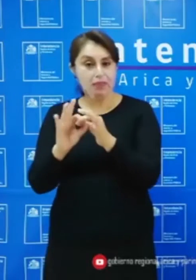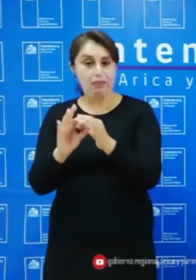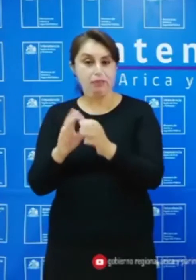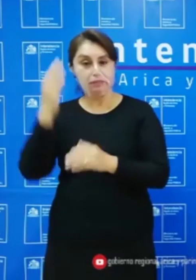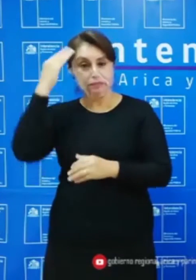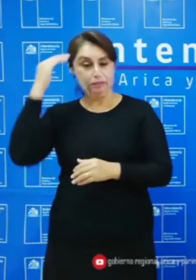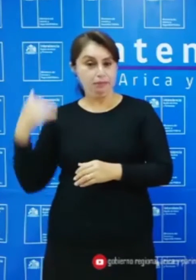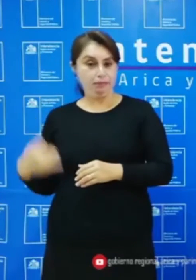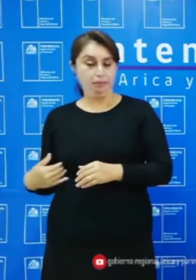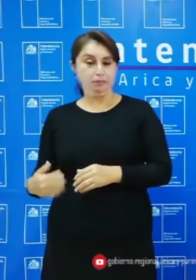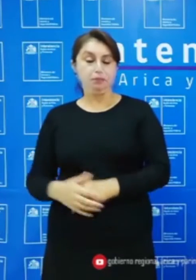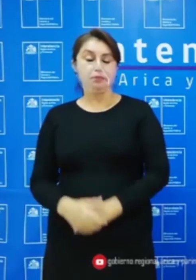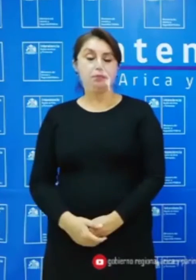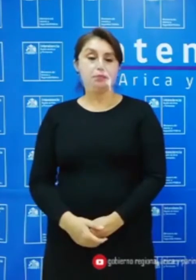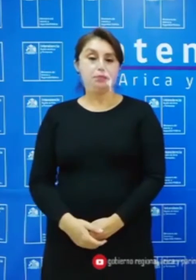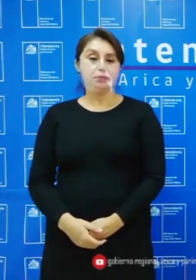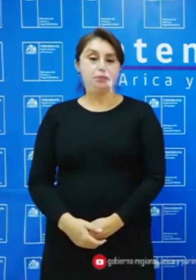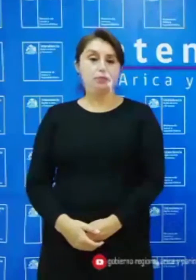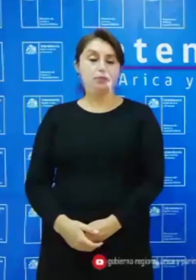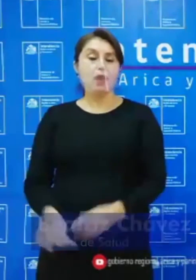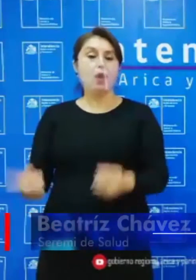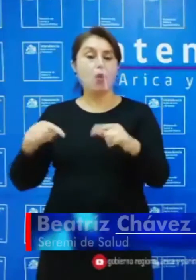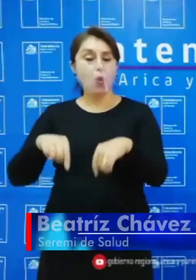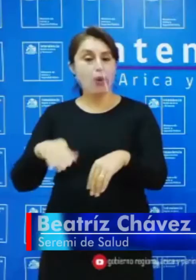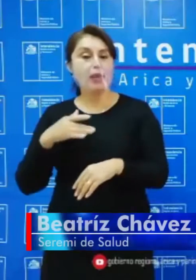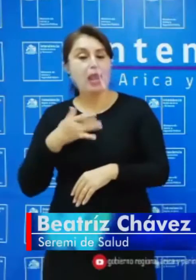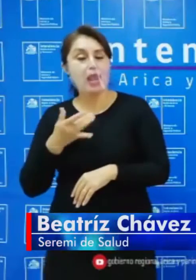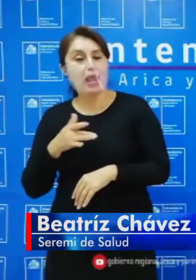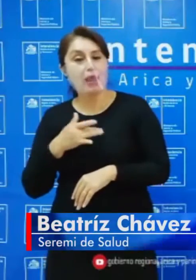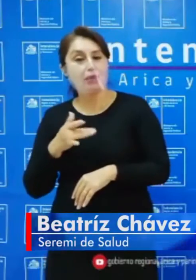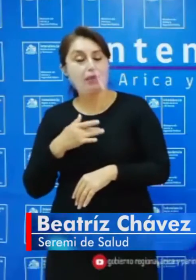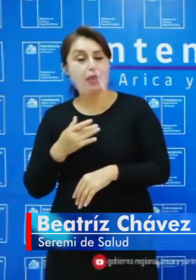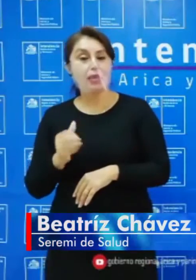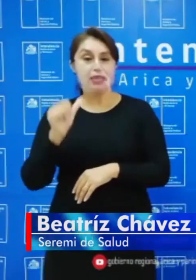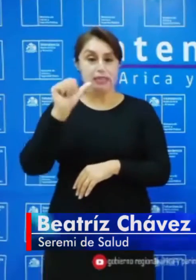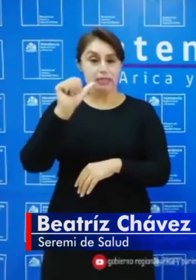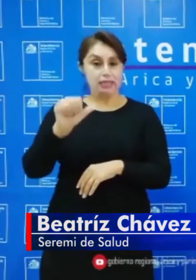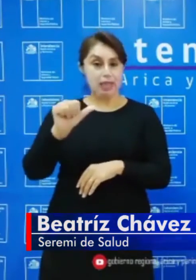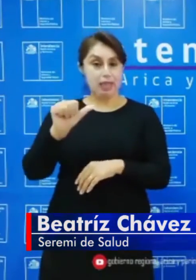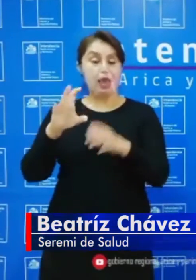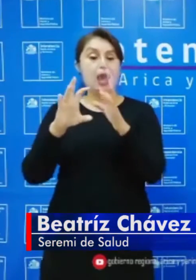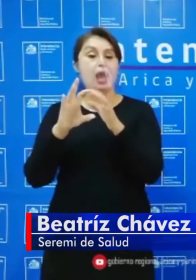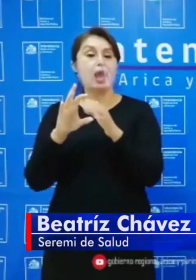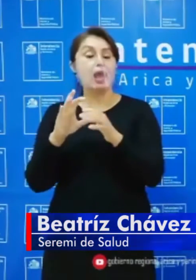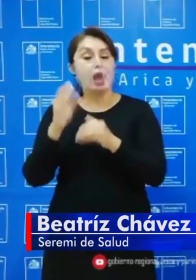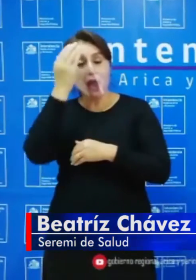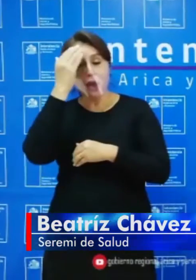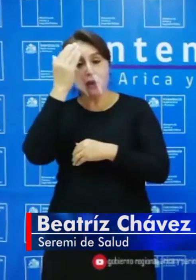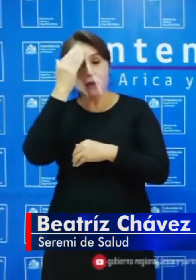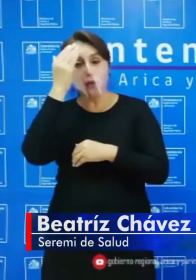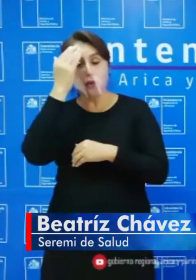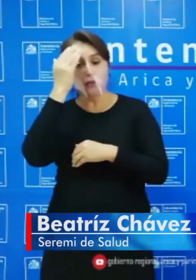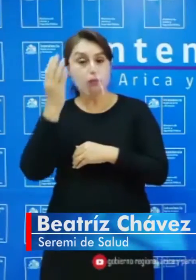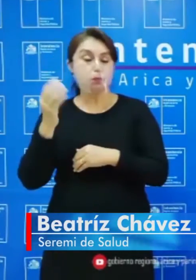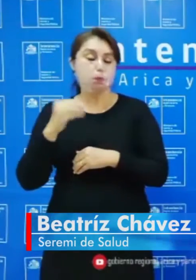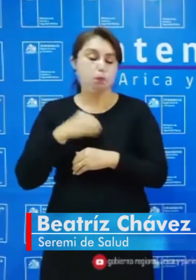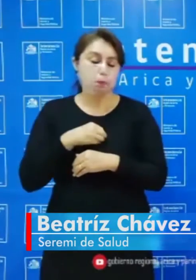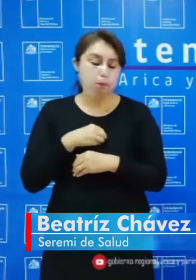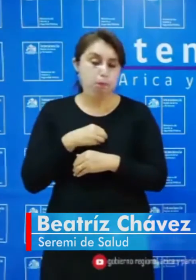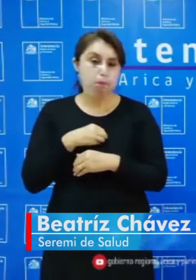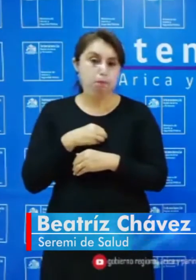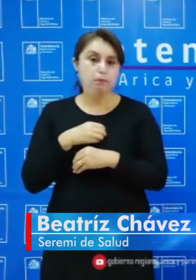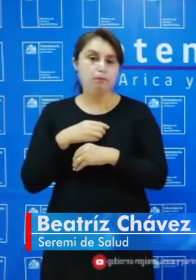Y además, lamentar hoy día 6 de agosto, tremendamente y con